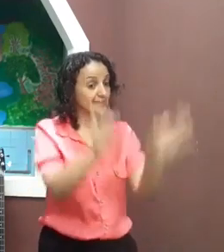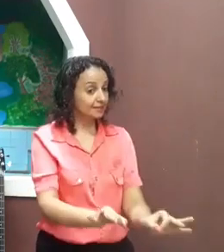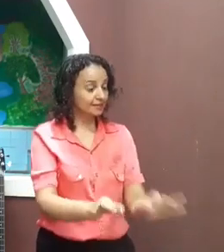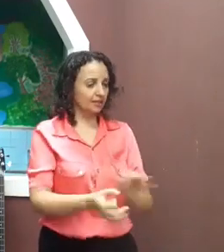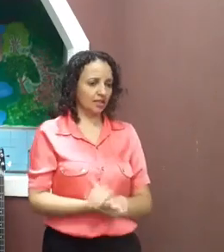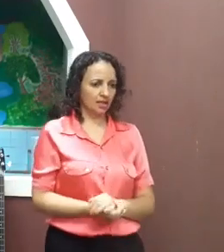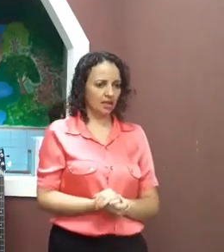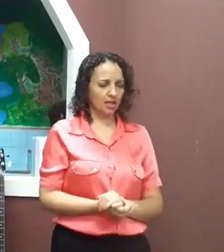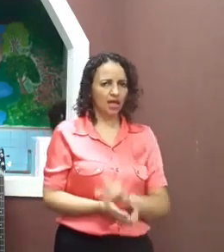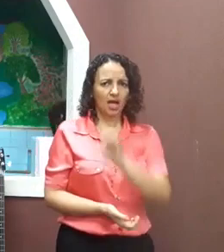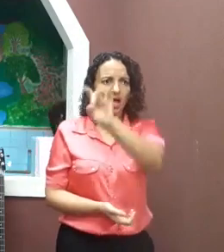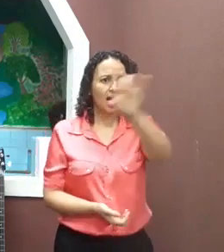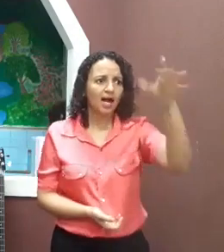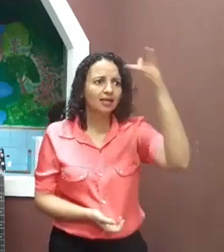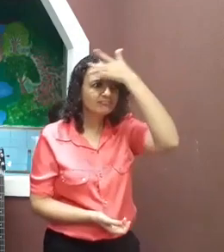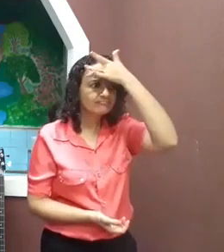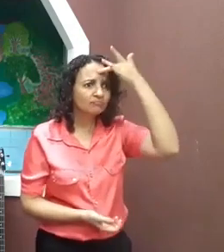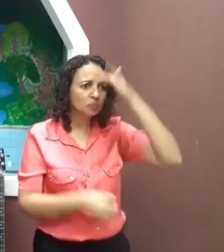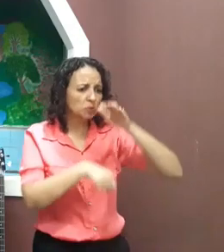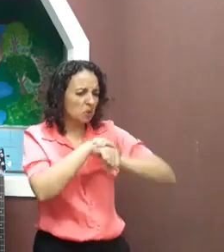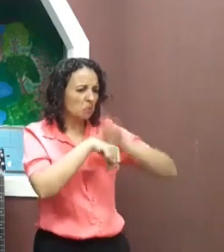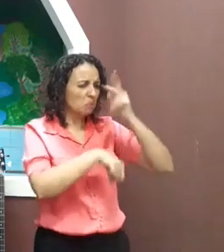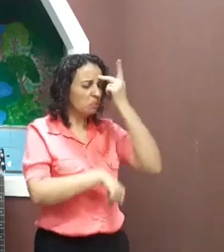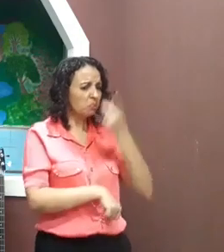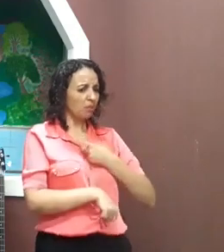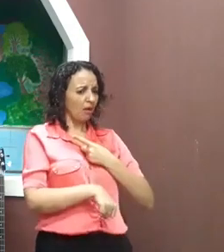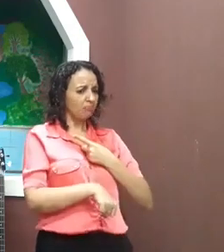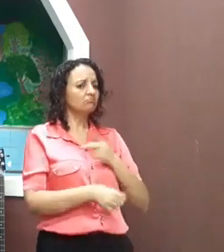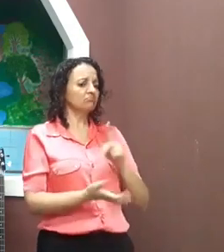si, verdade. Mas eu e você também vamos dar conta